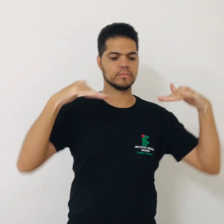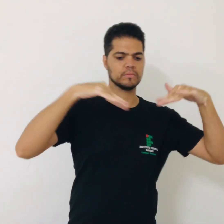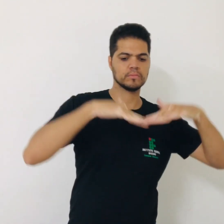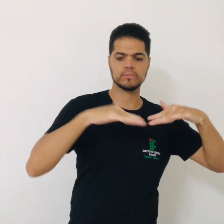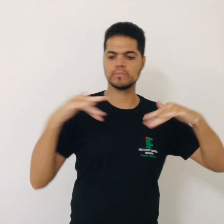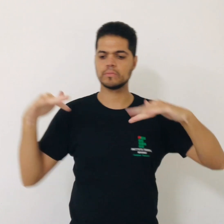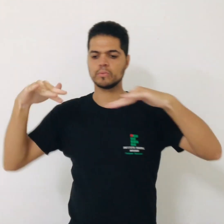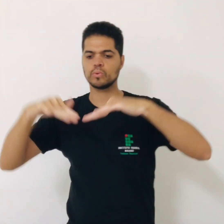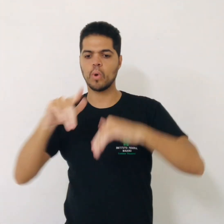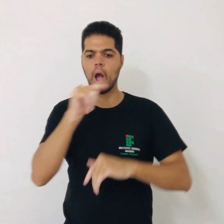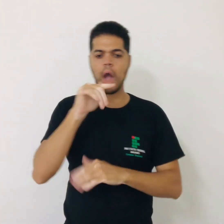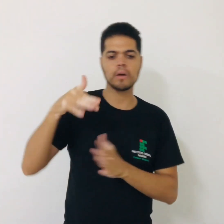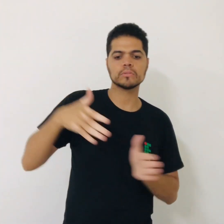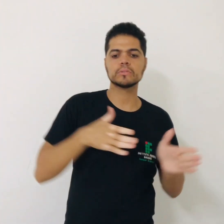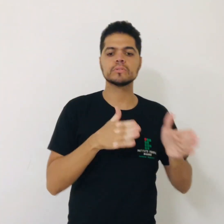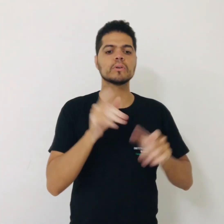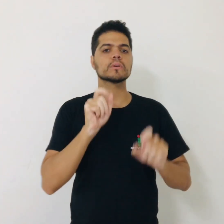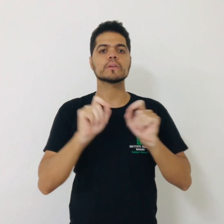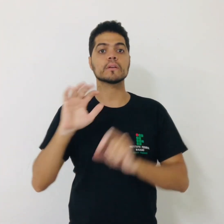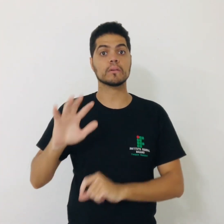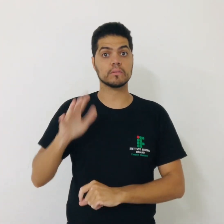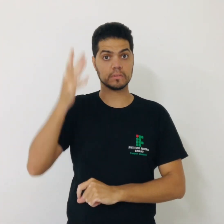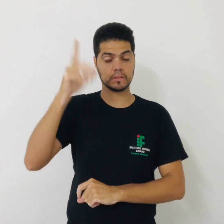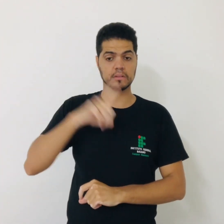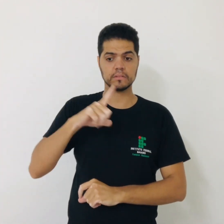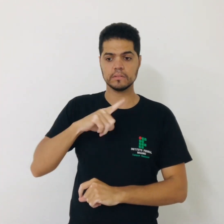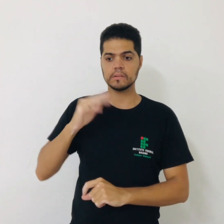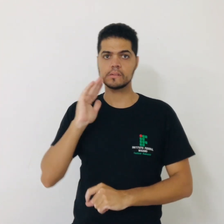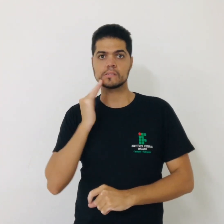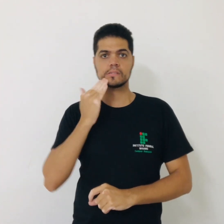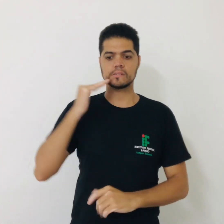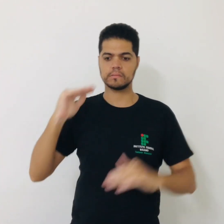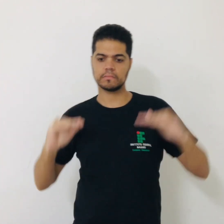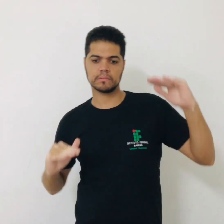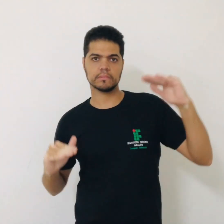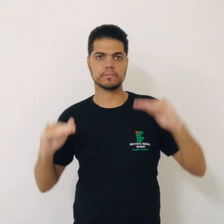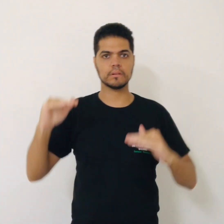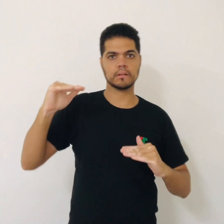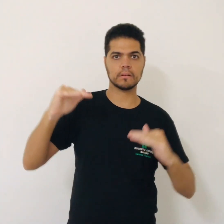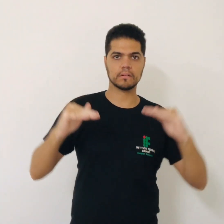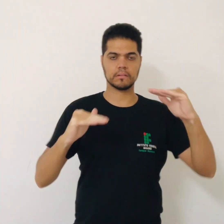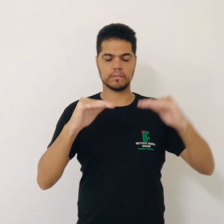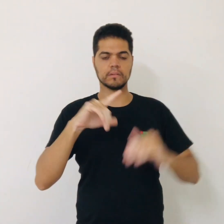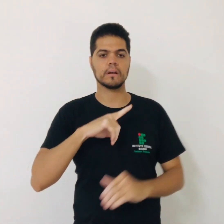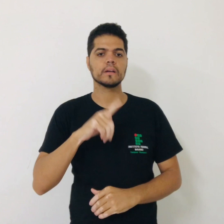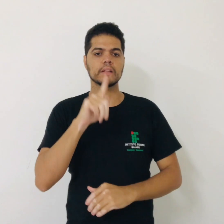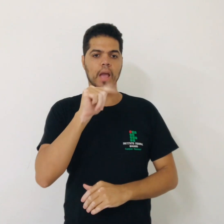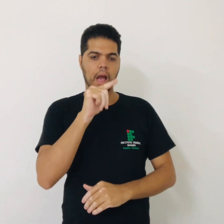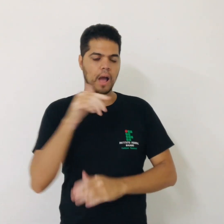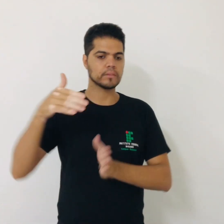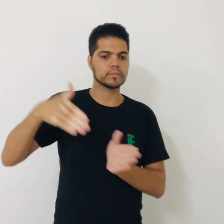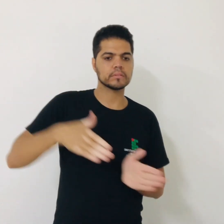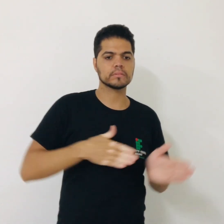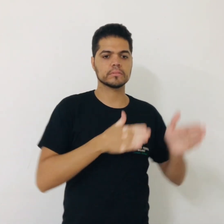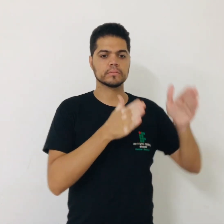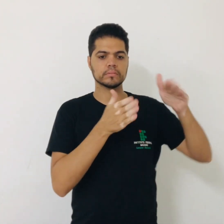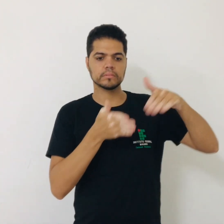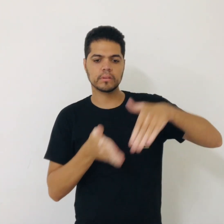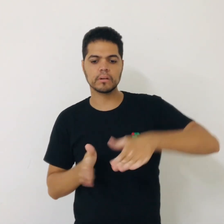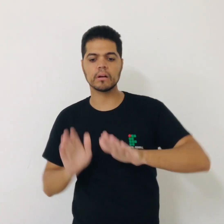os cursos de água, sempre das áreas mais altas para as mais baixas. Essa área é